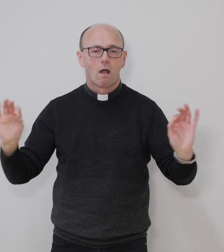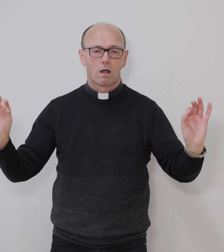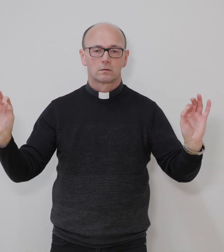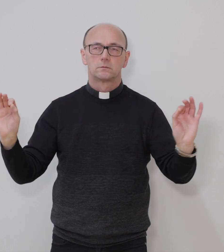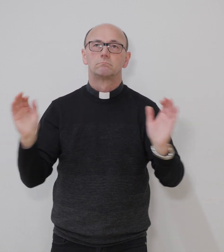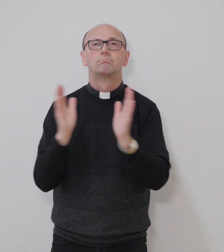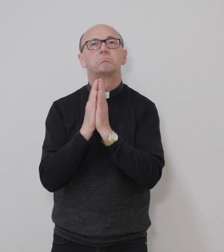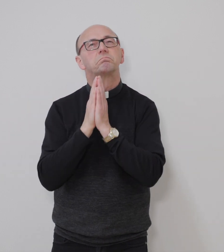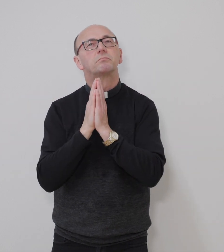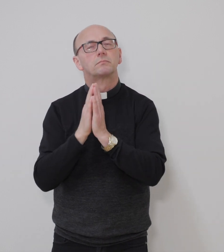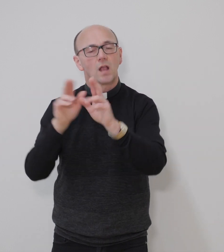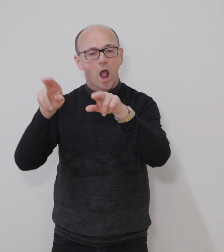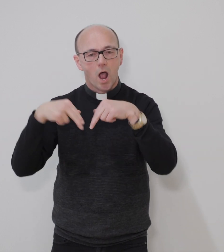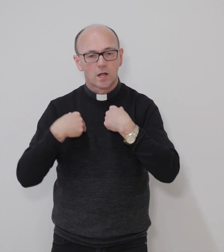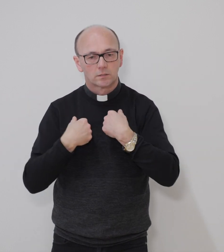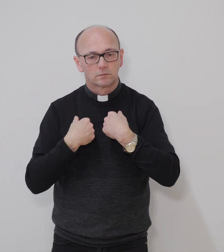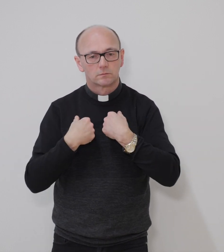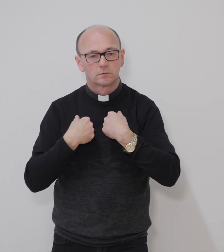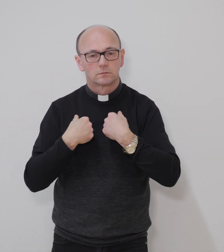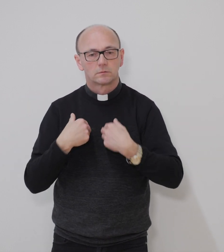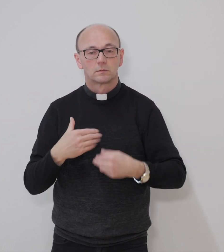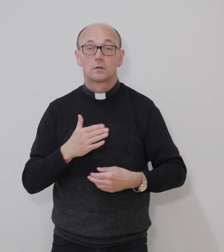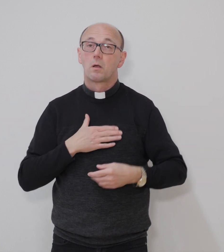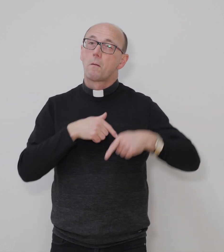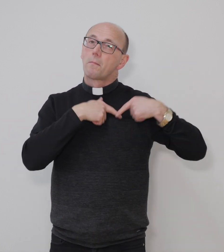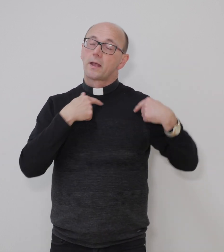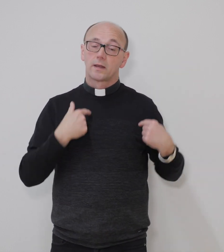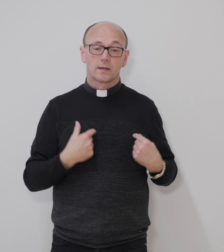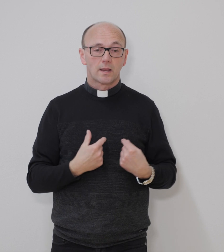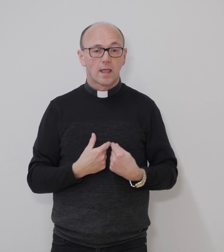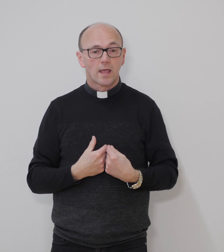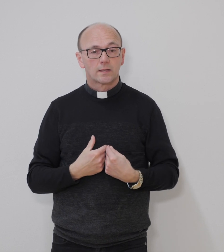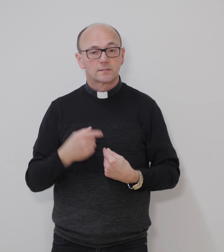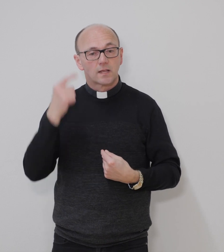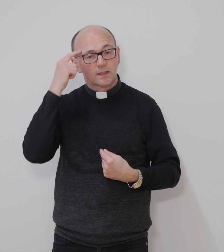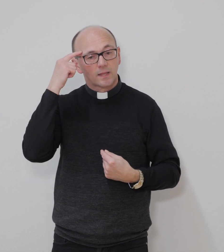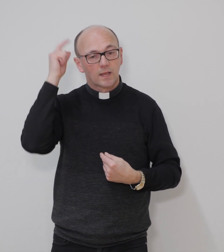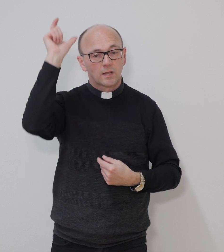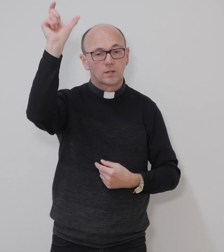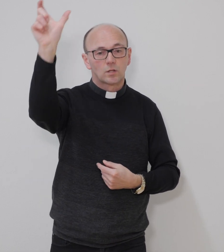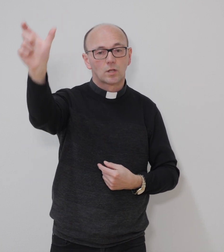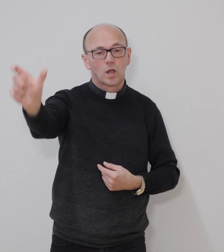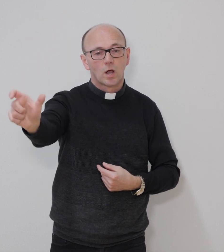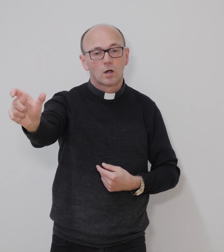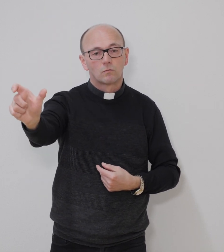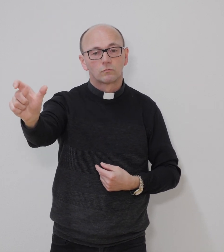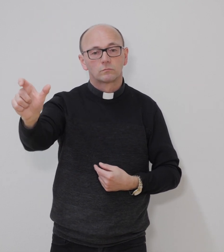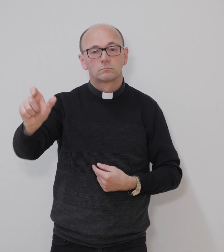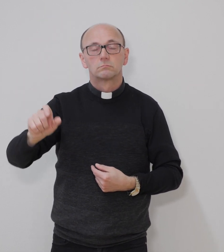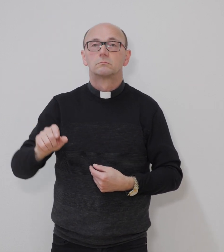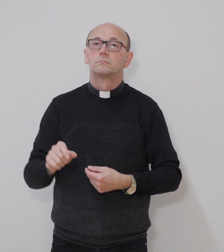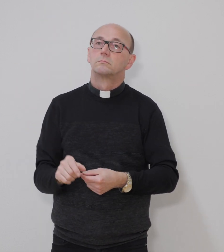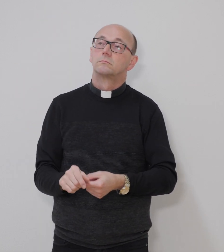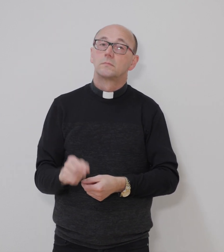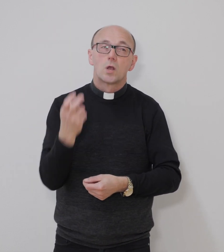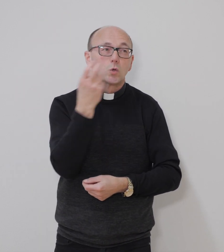Höre, Herr, meine Stimme, wenn ich rufe. Sei mir gnädig und gib mir Antwort. Mein Herz denkt